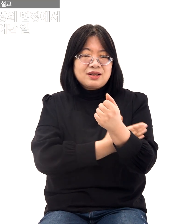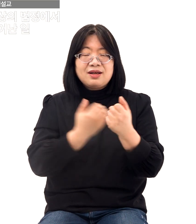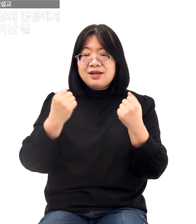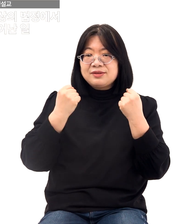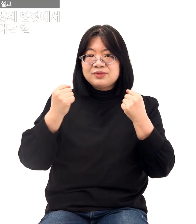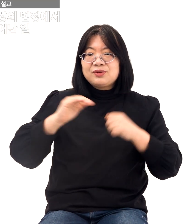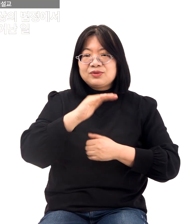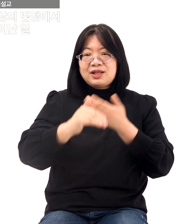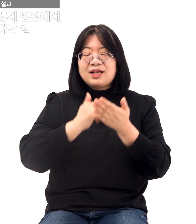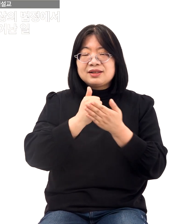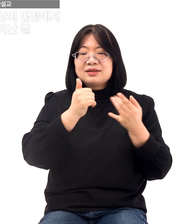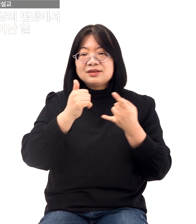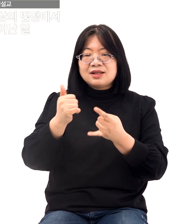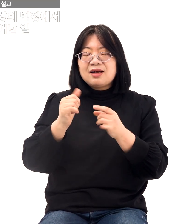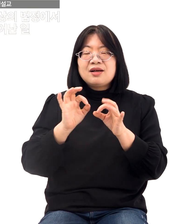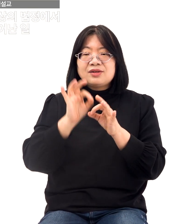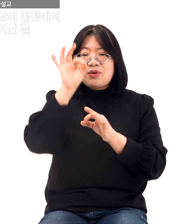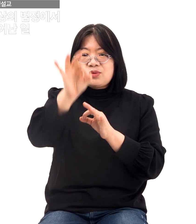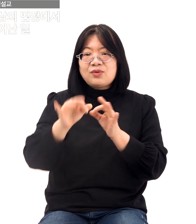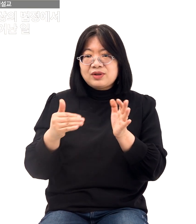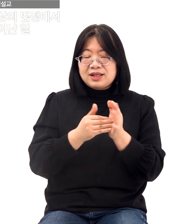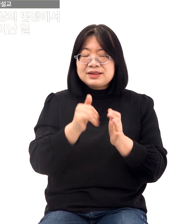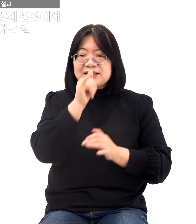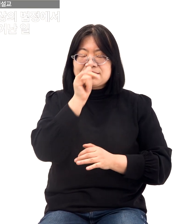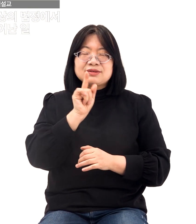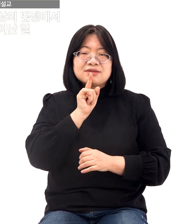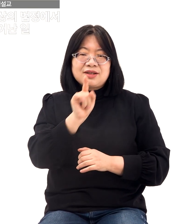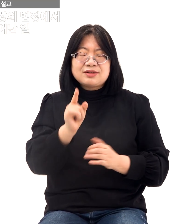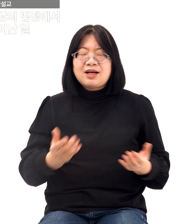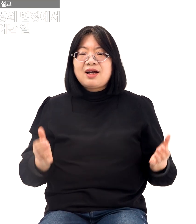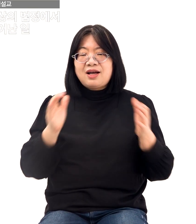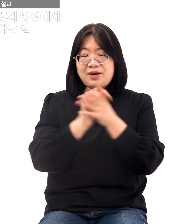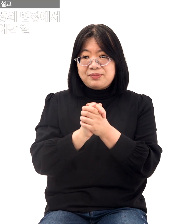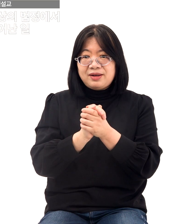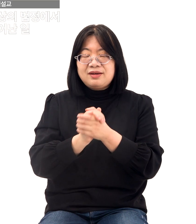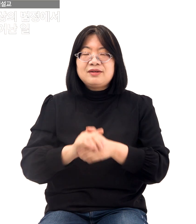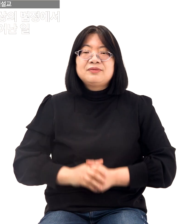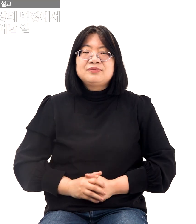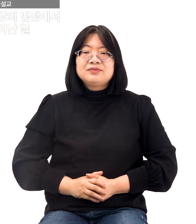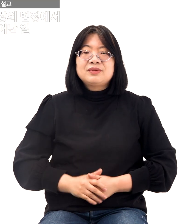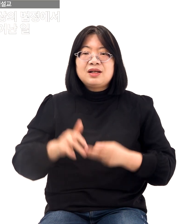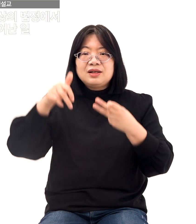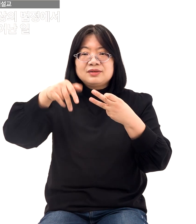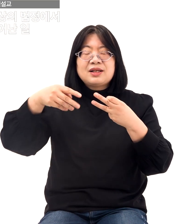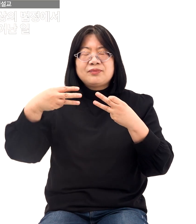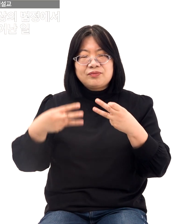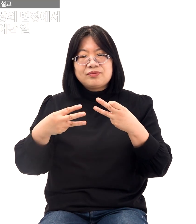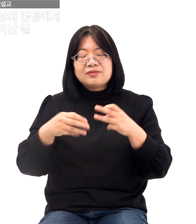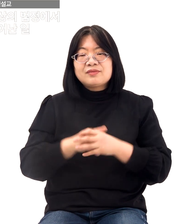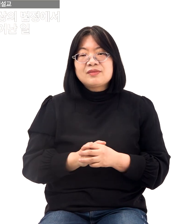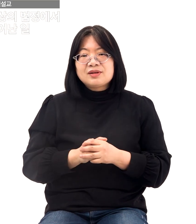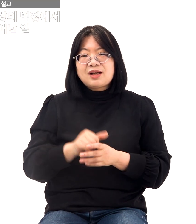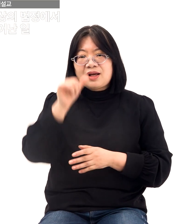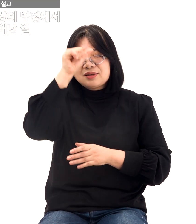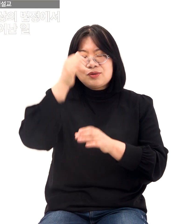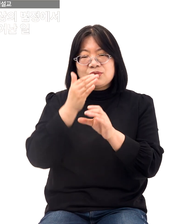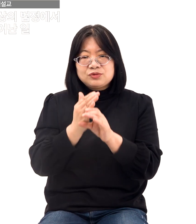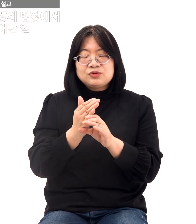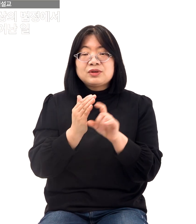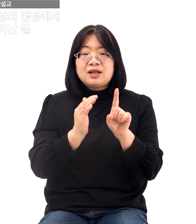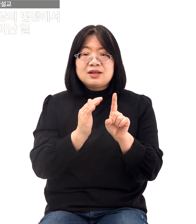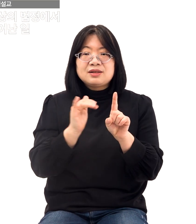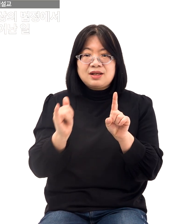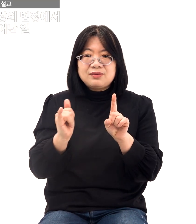힘이 우리 하나님께 세세토록 있을지어다. 아멘 하더라. 13절 장로 중